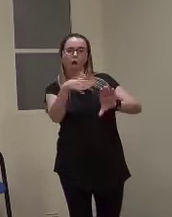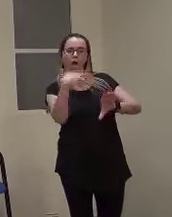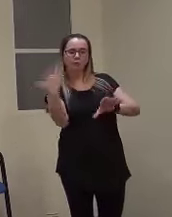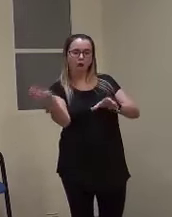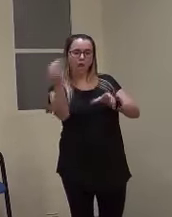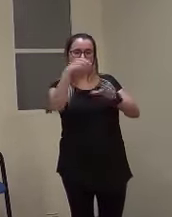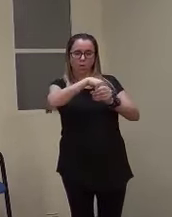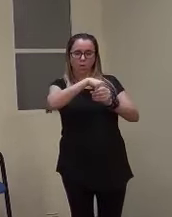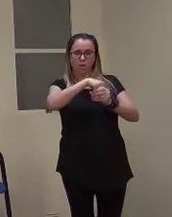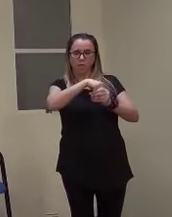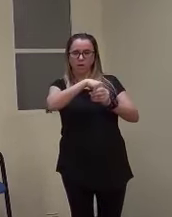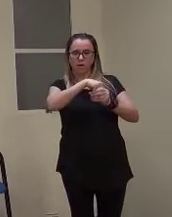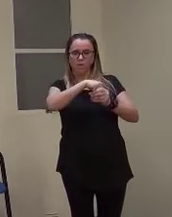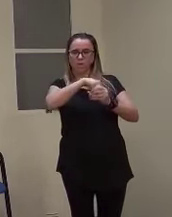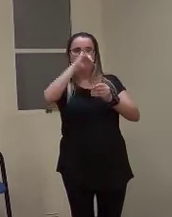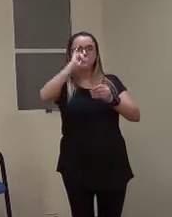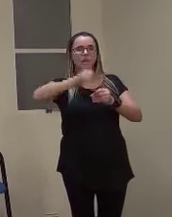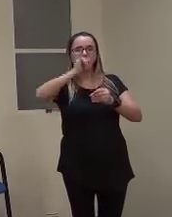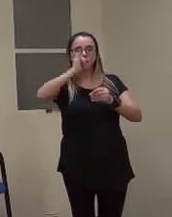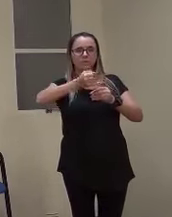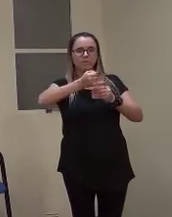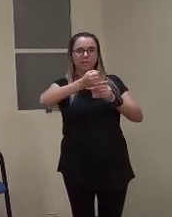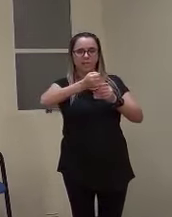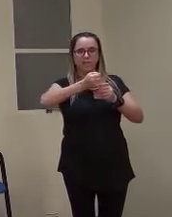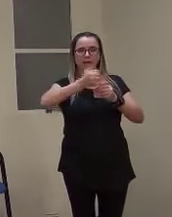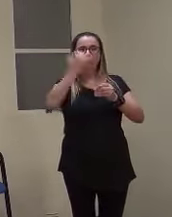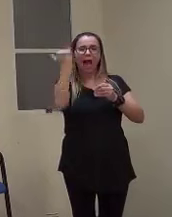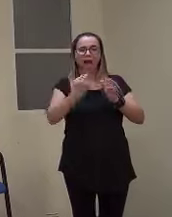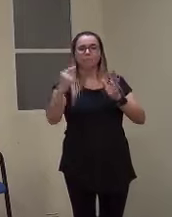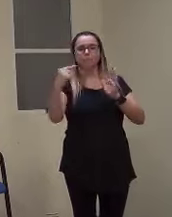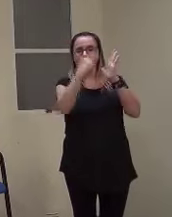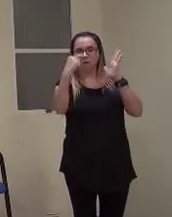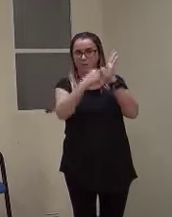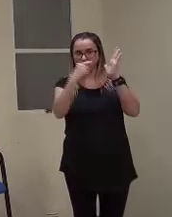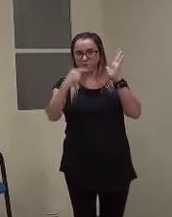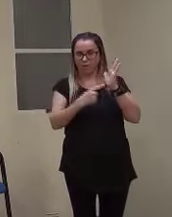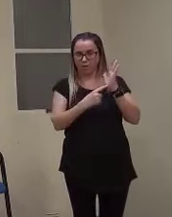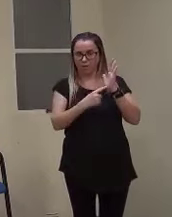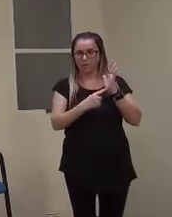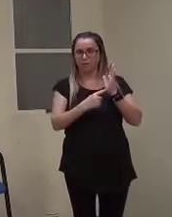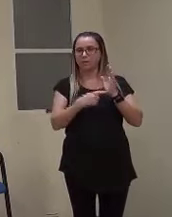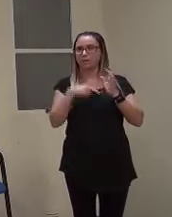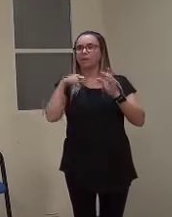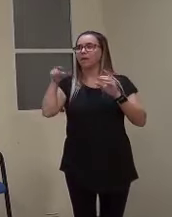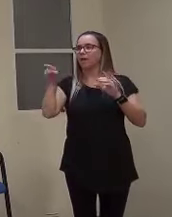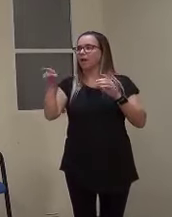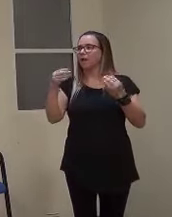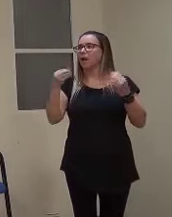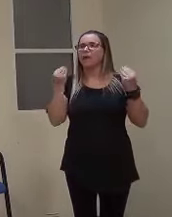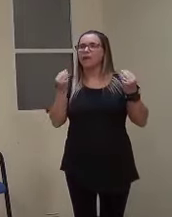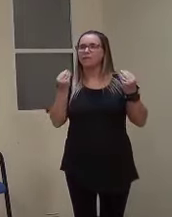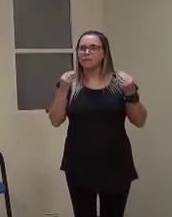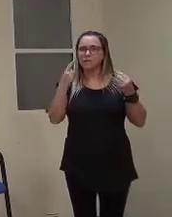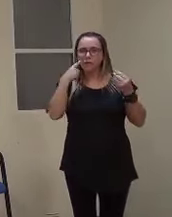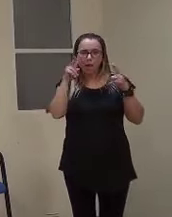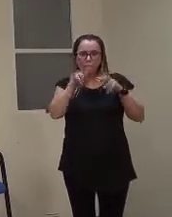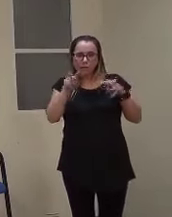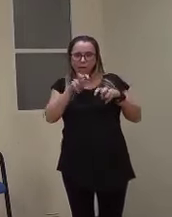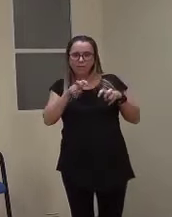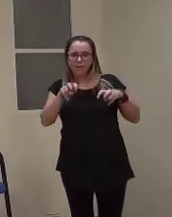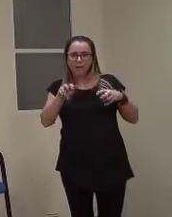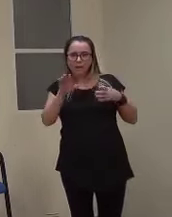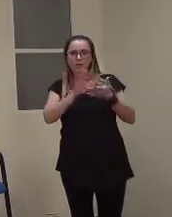para necesariamente a tener ciertas excepciones cuál es el trabajo sobre el cual pedimos implorando la